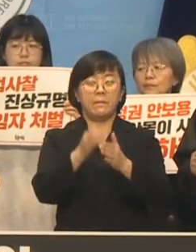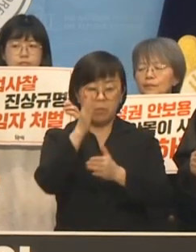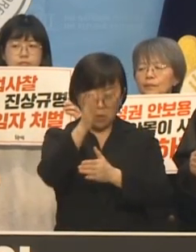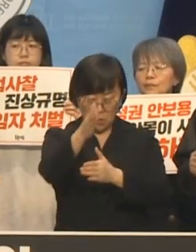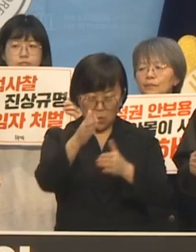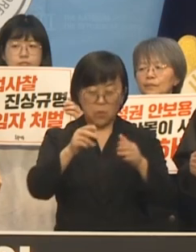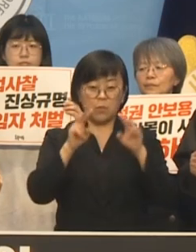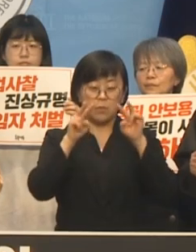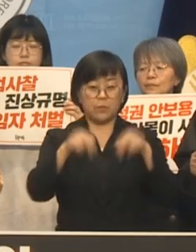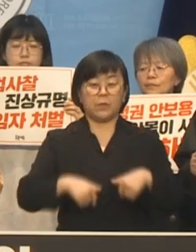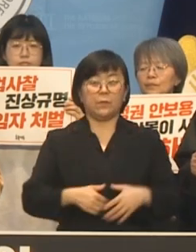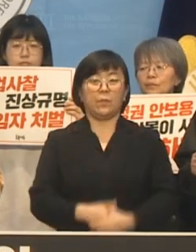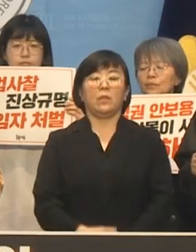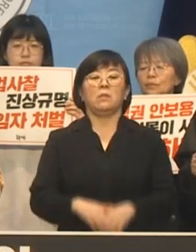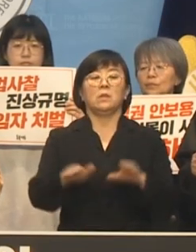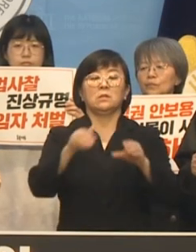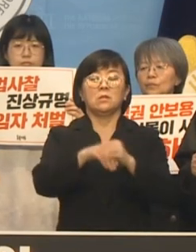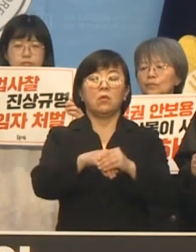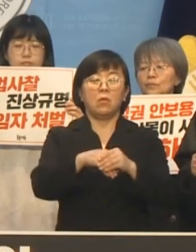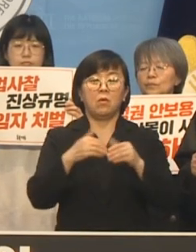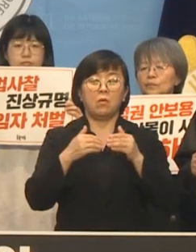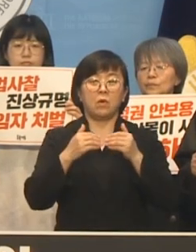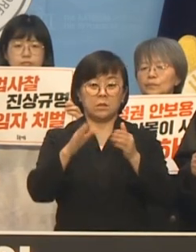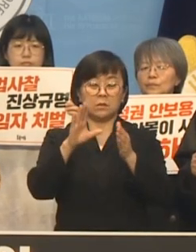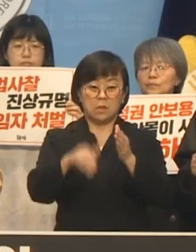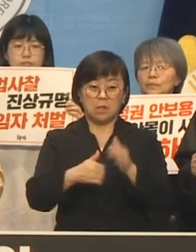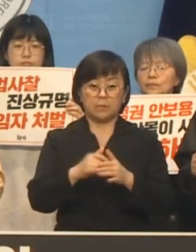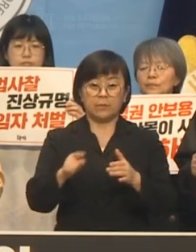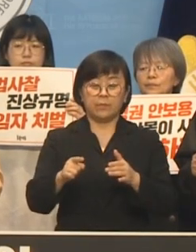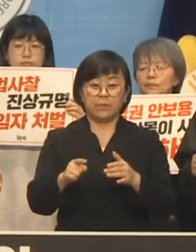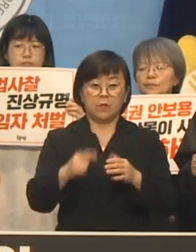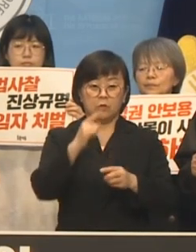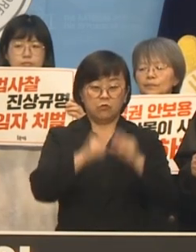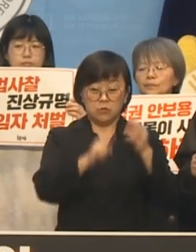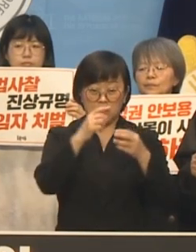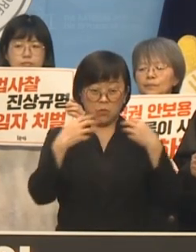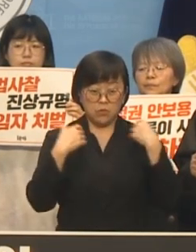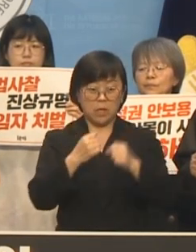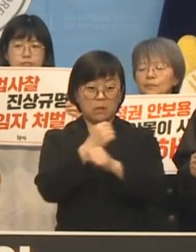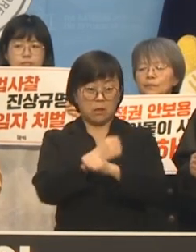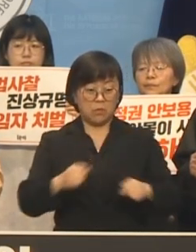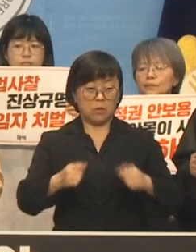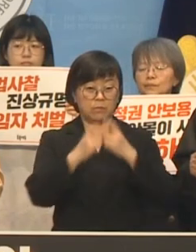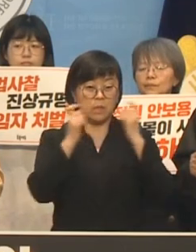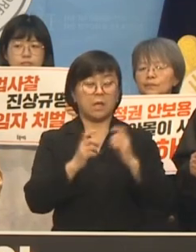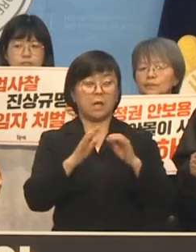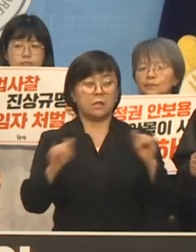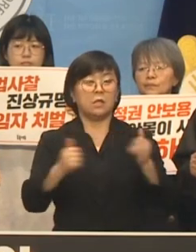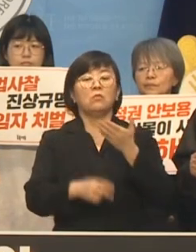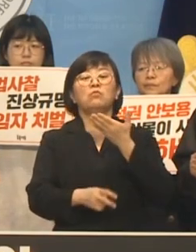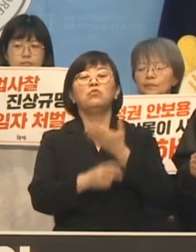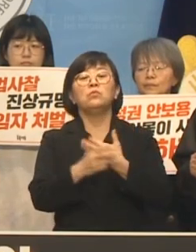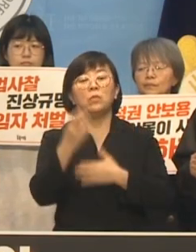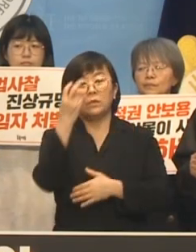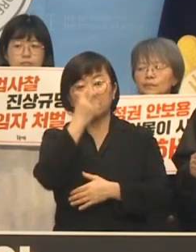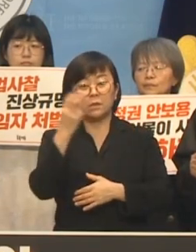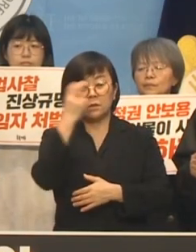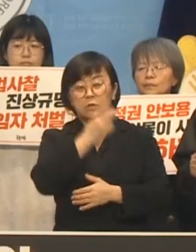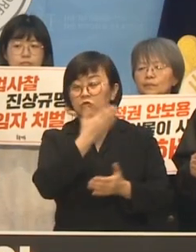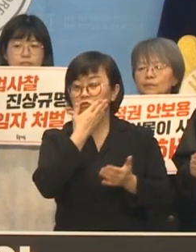것입니다. 이번 총선의 과정에서도 바로 이와 같은 윤석열 정권의 광범위한 민간인 불법 사찰이